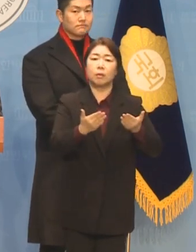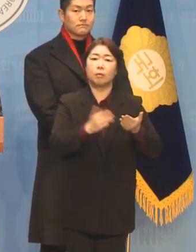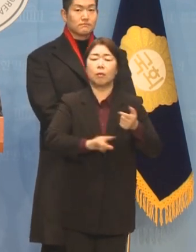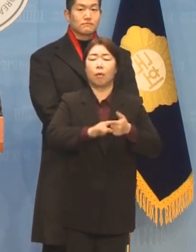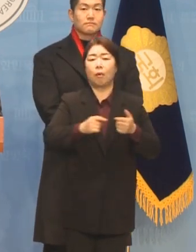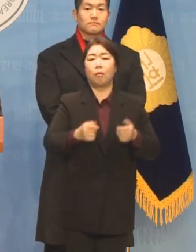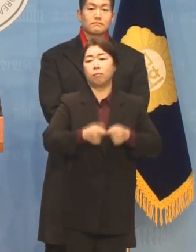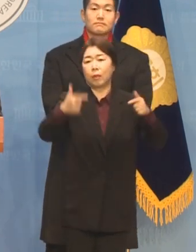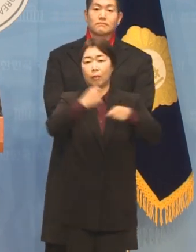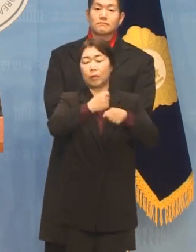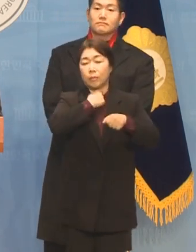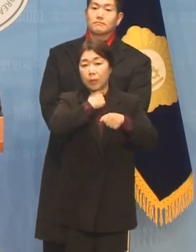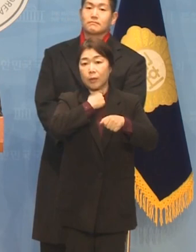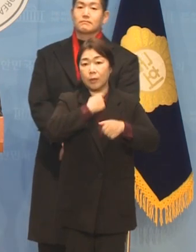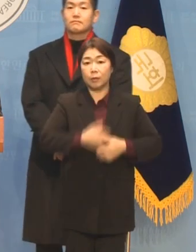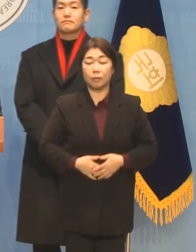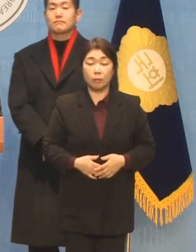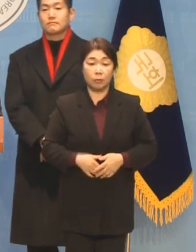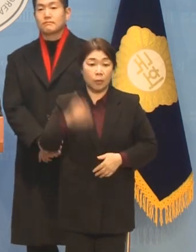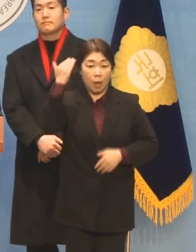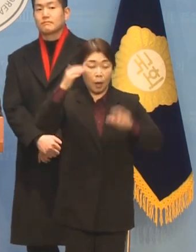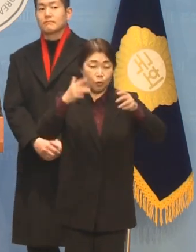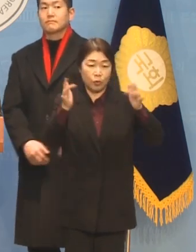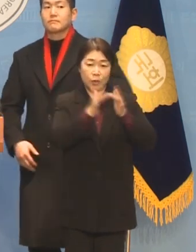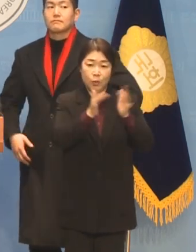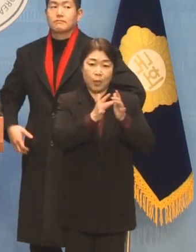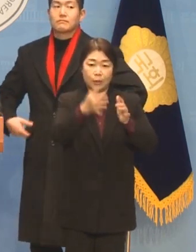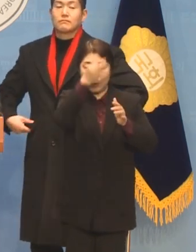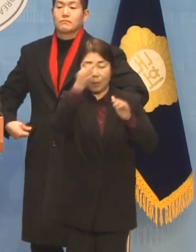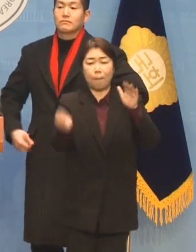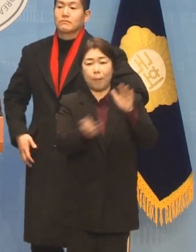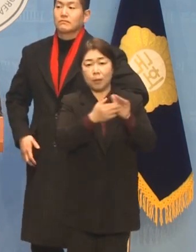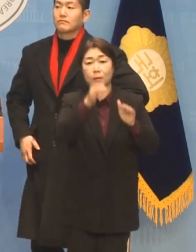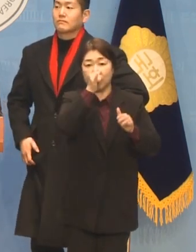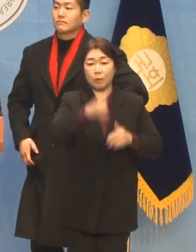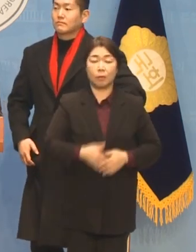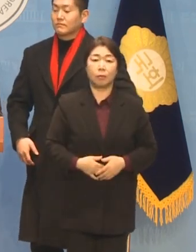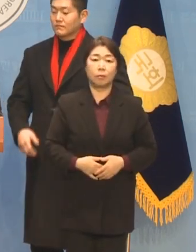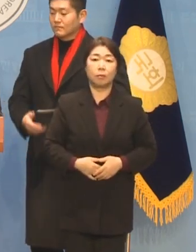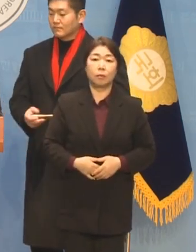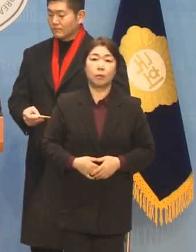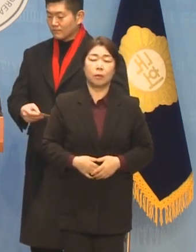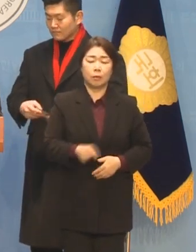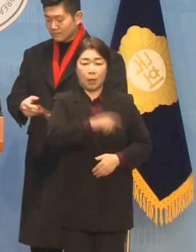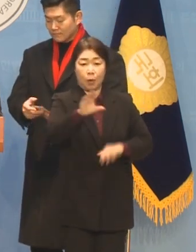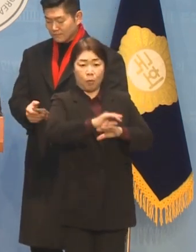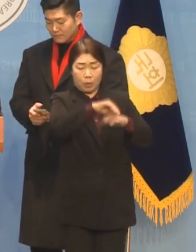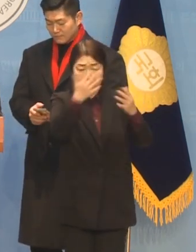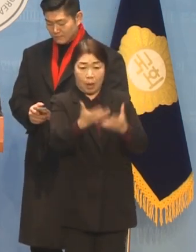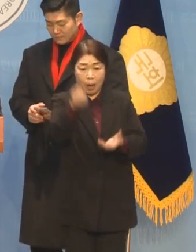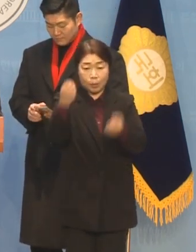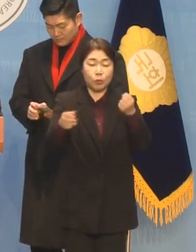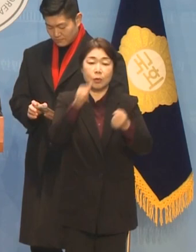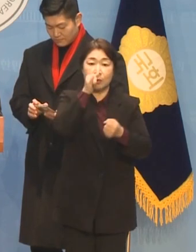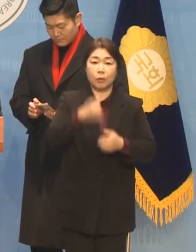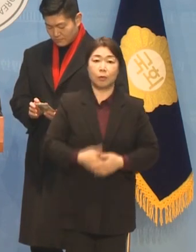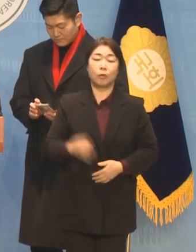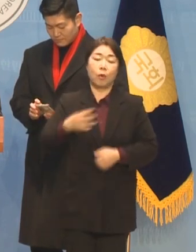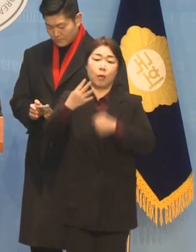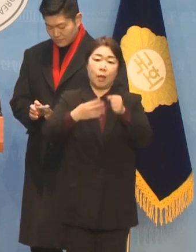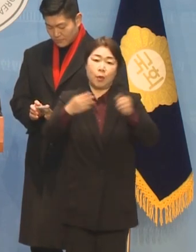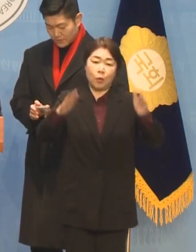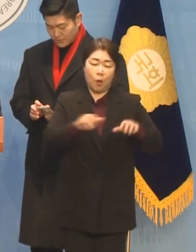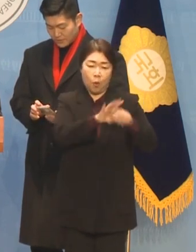우리는 세계 최고의 인터넷 환경과 IT 기술, 디바이스 공급률을 가졌습니다. 그리고 지난 4년여간의